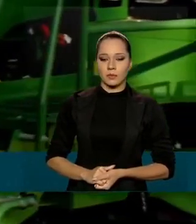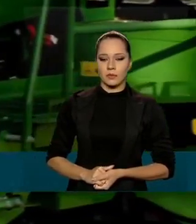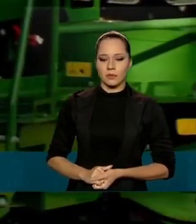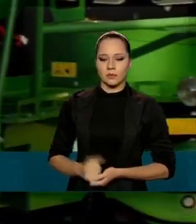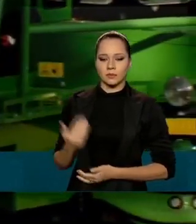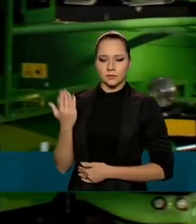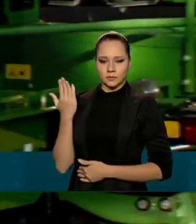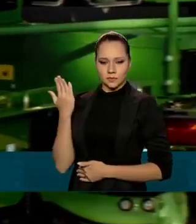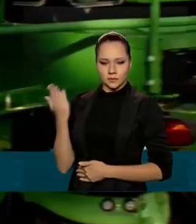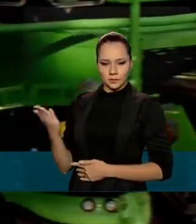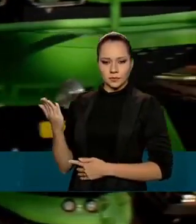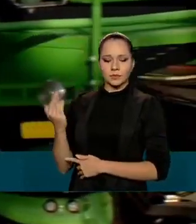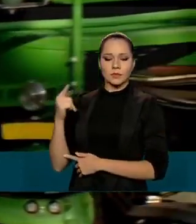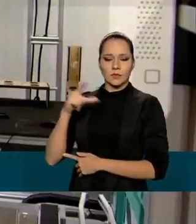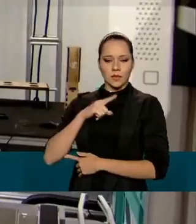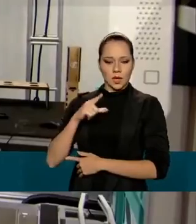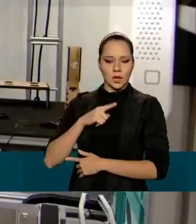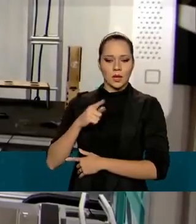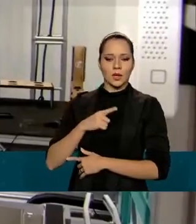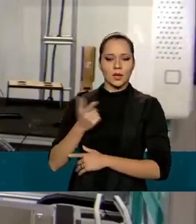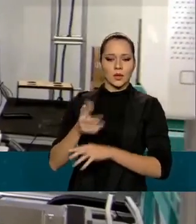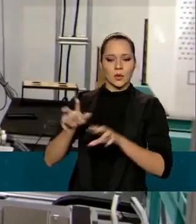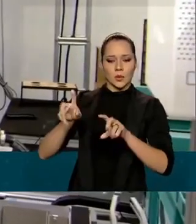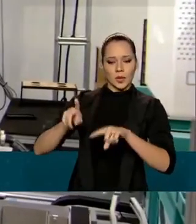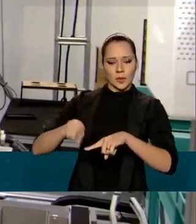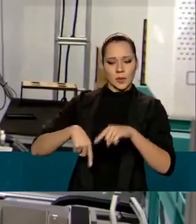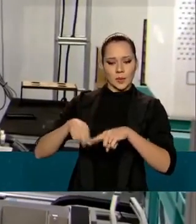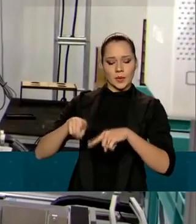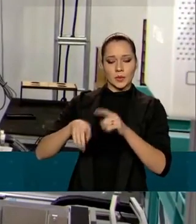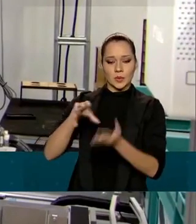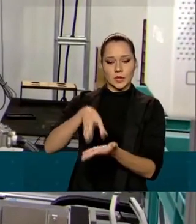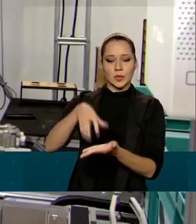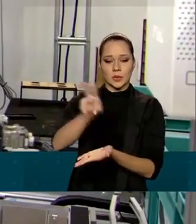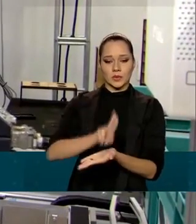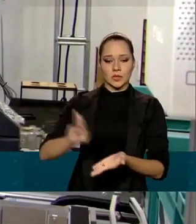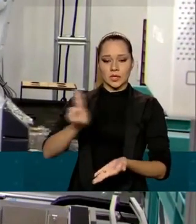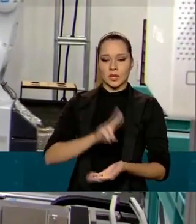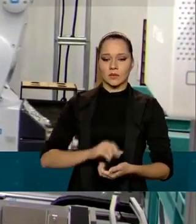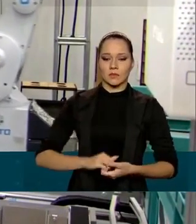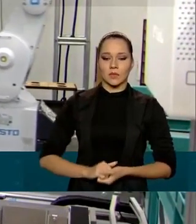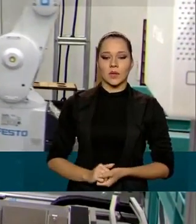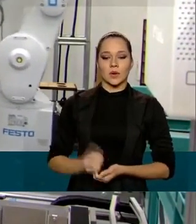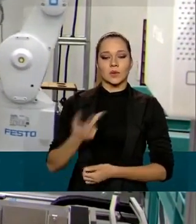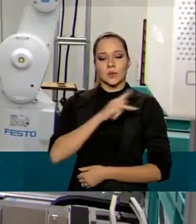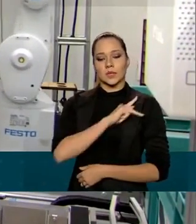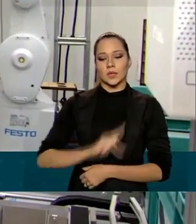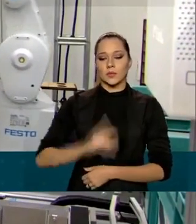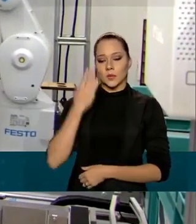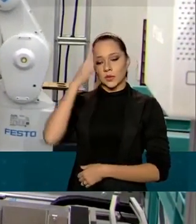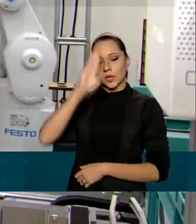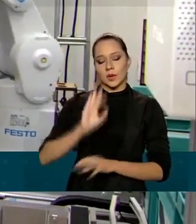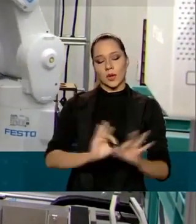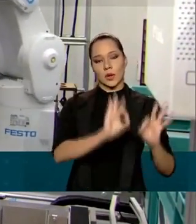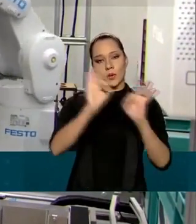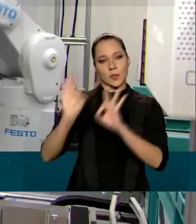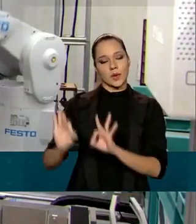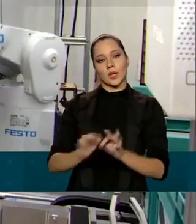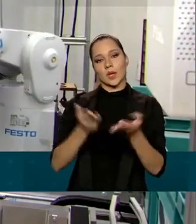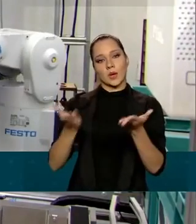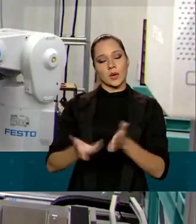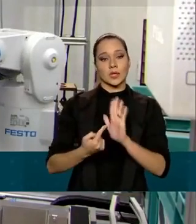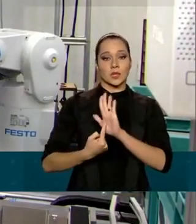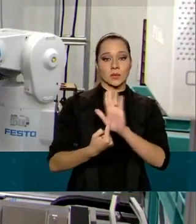Esse é o equipamento que está lá no centro universitário, onde o presidente Jair Bolsonaro acompanha agora